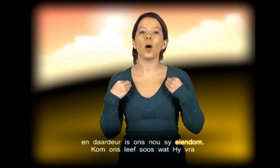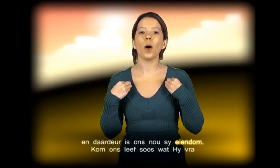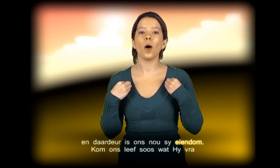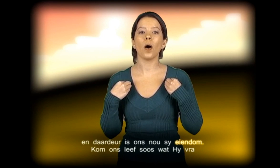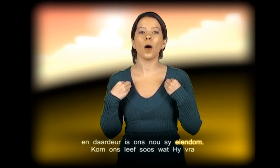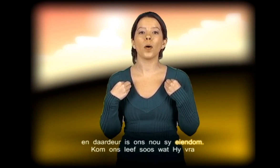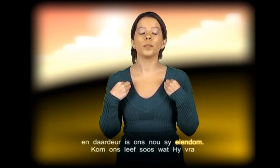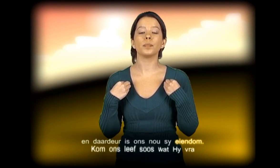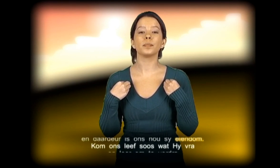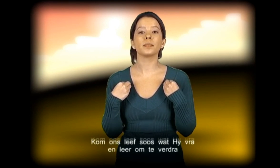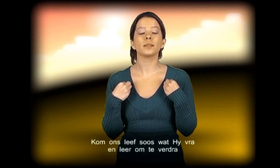eiendom.